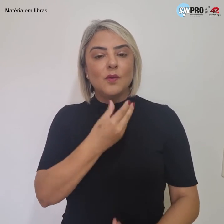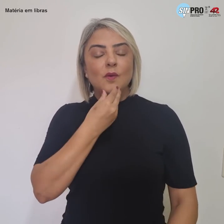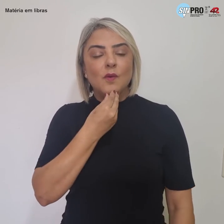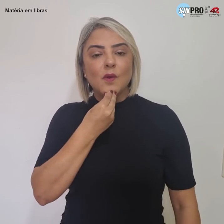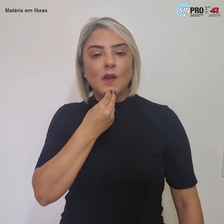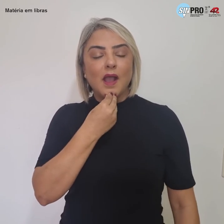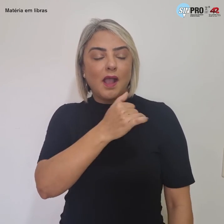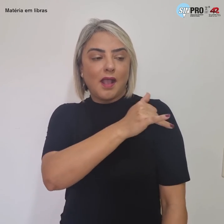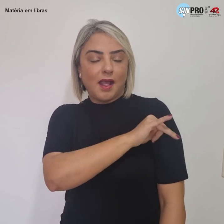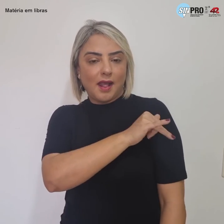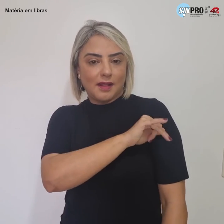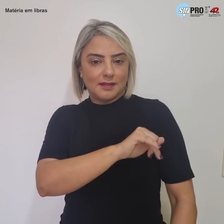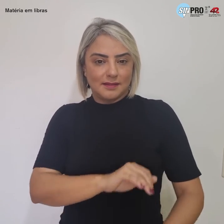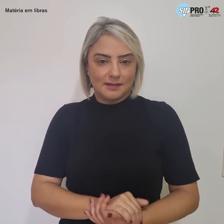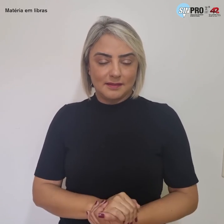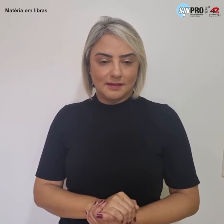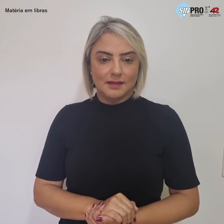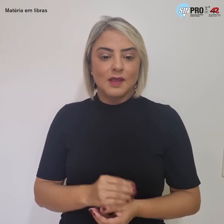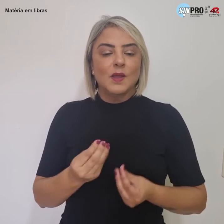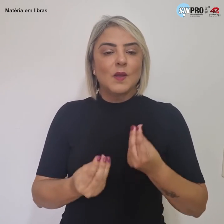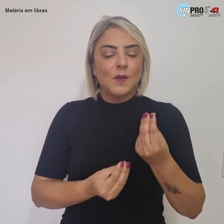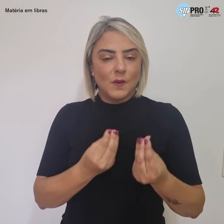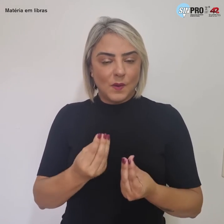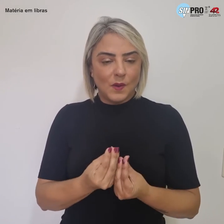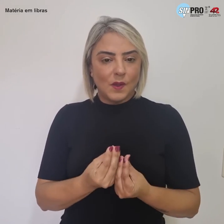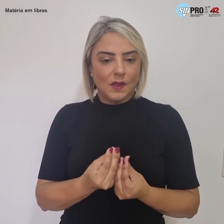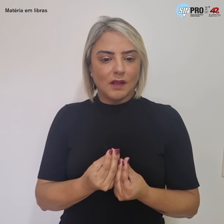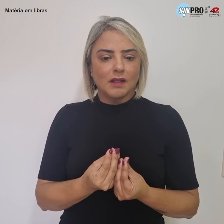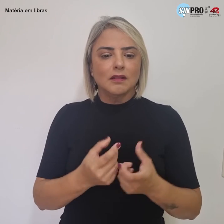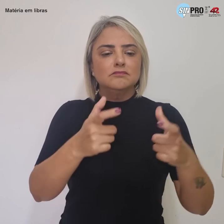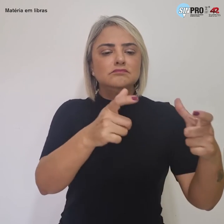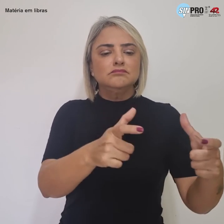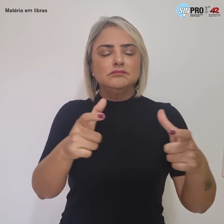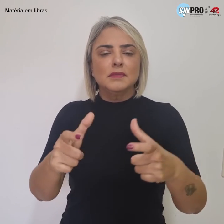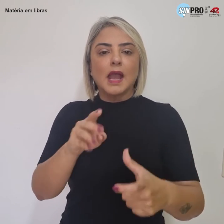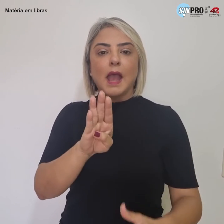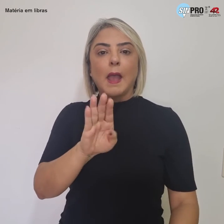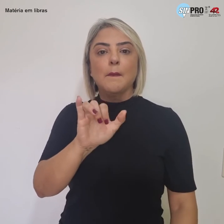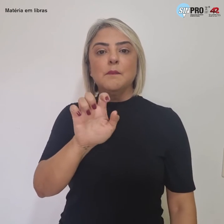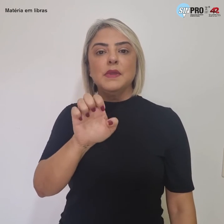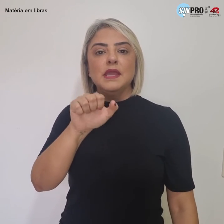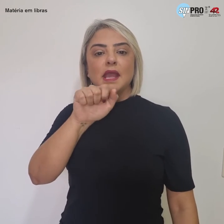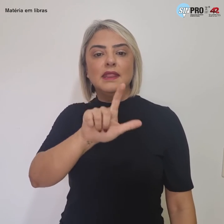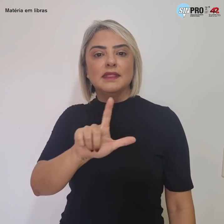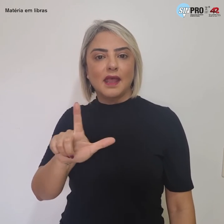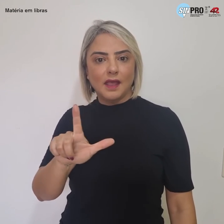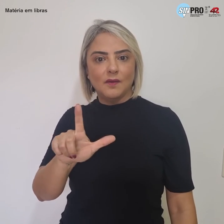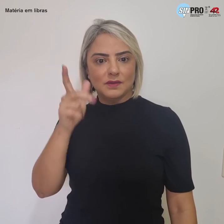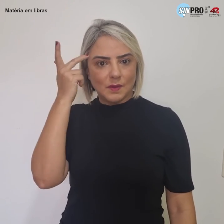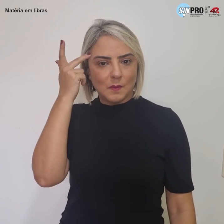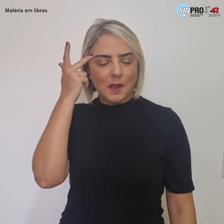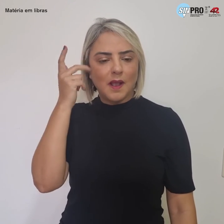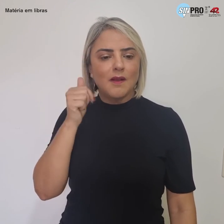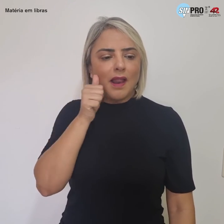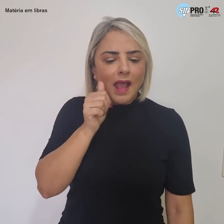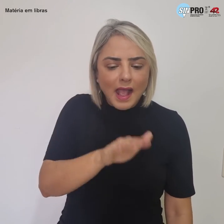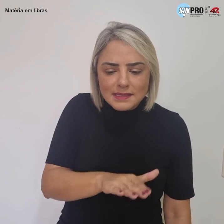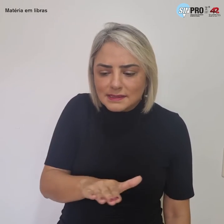Assim como nas instalações da Bienal do Ibirapuera, as crianças foram